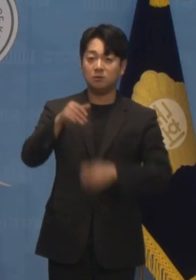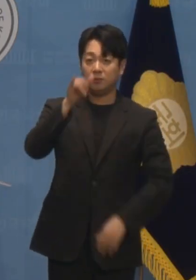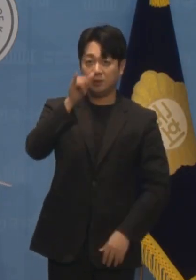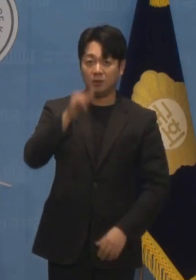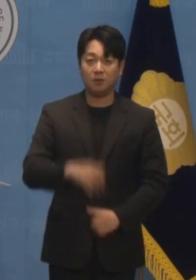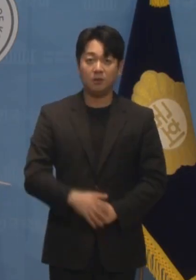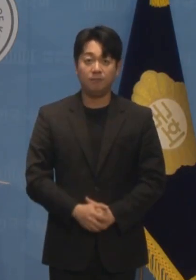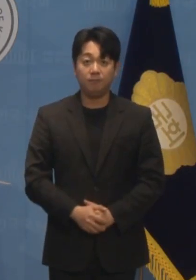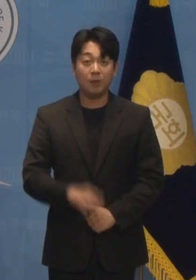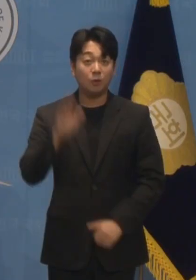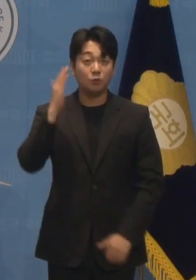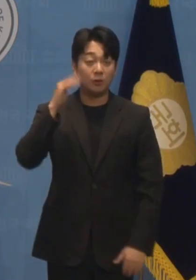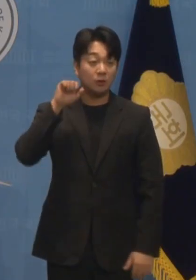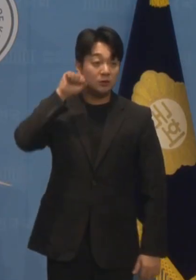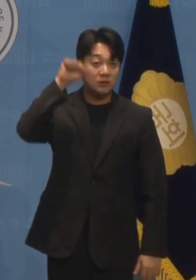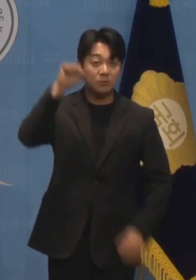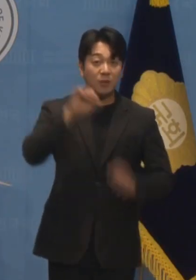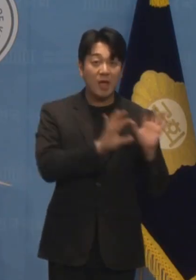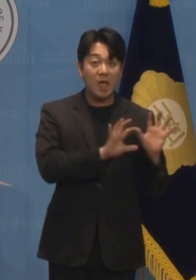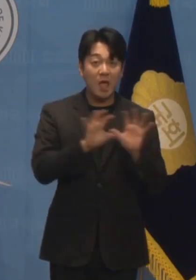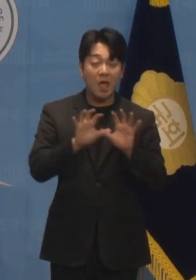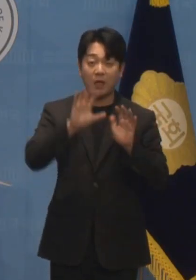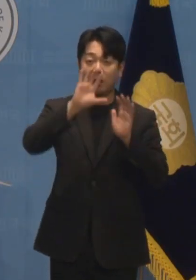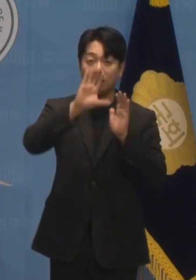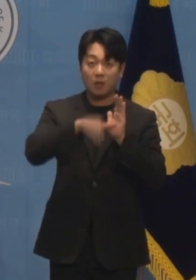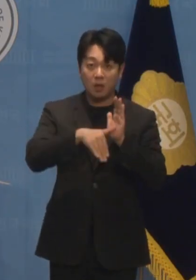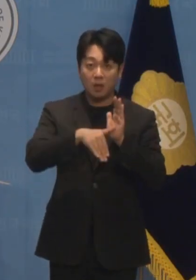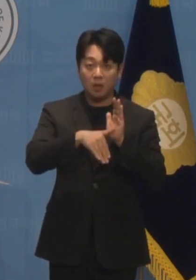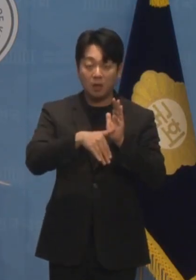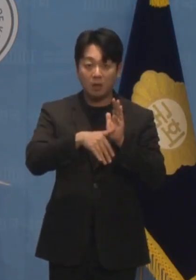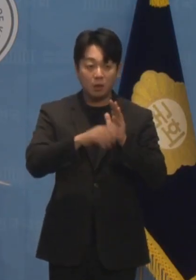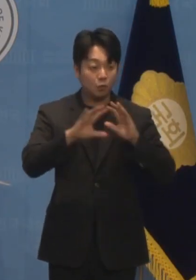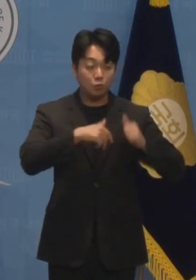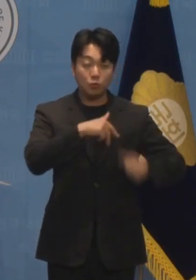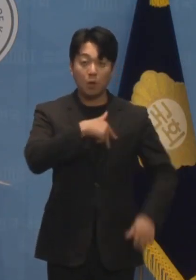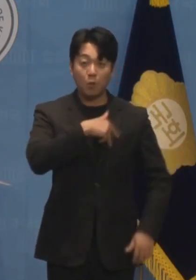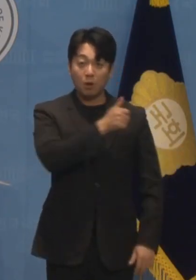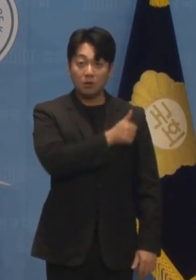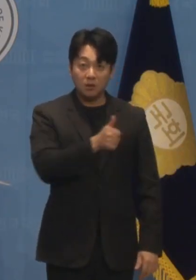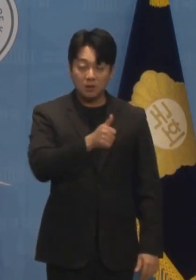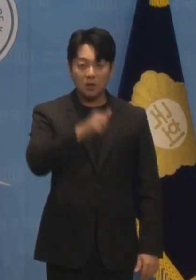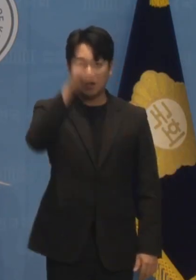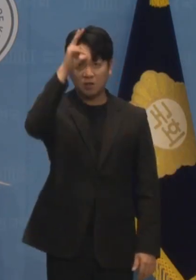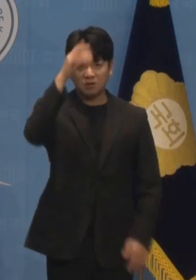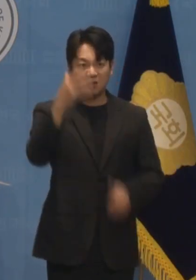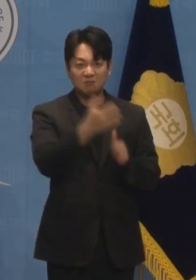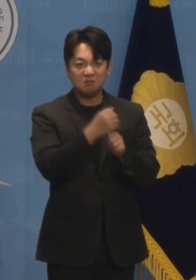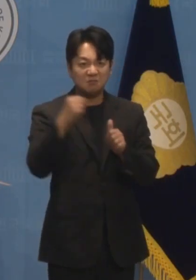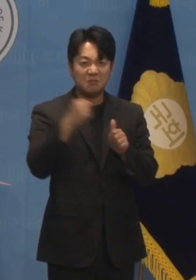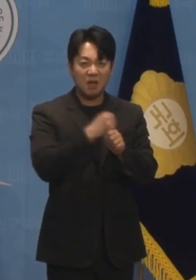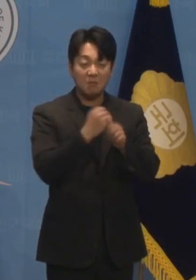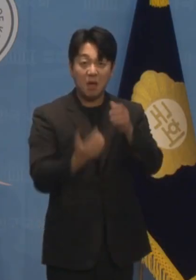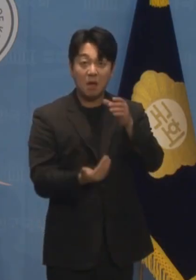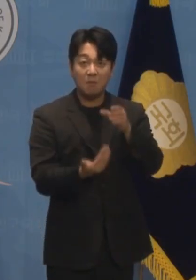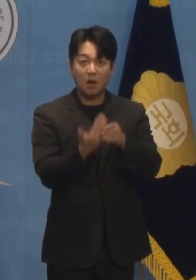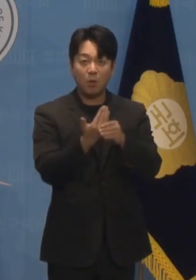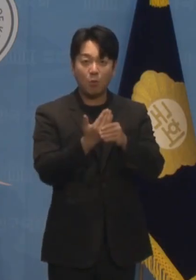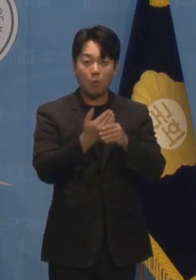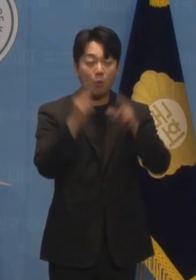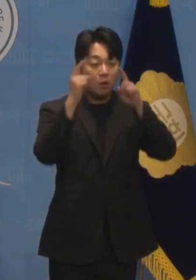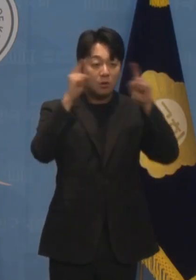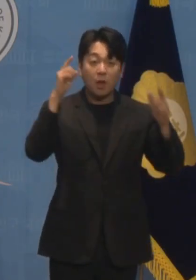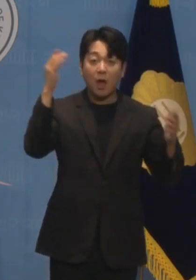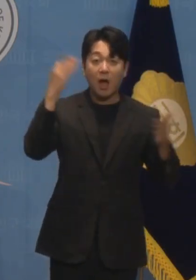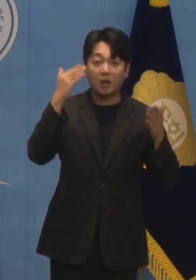최근 집회에서 현직 국회의원이 경찰에 의해 다치고 서명운동을 하던 대학생들이